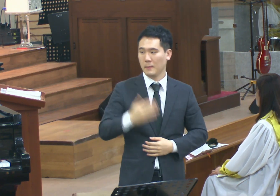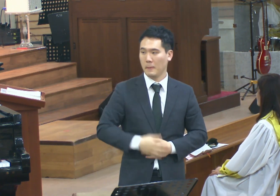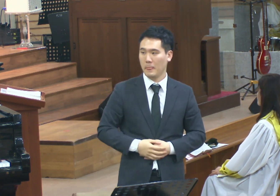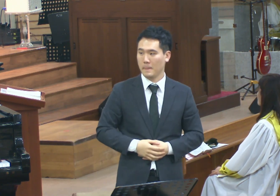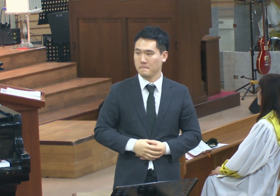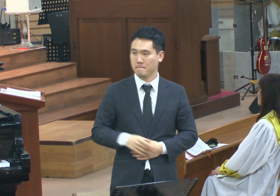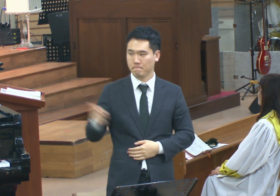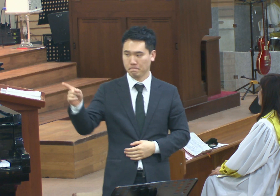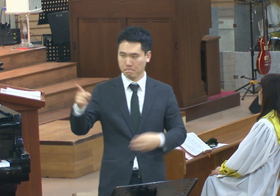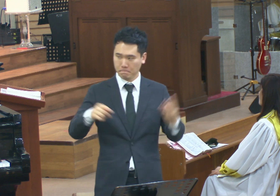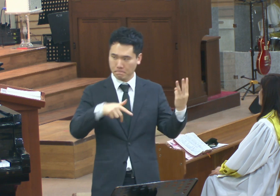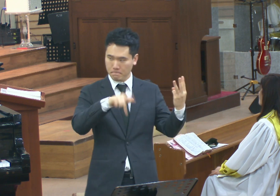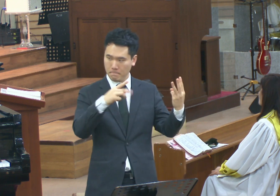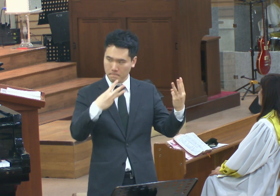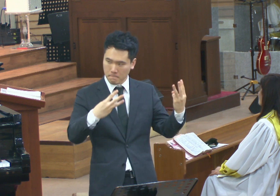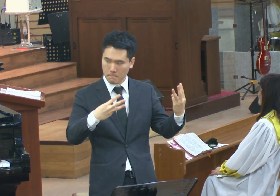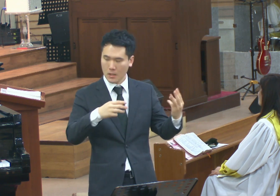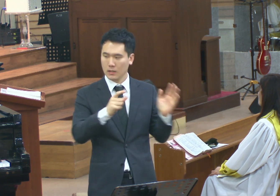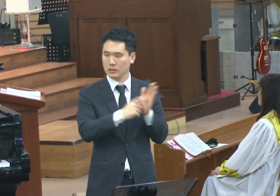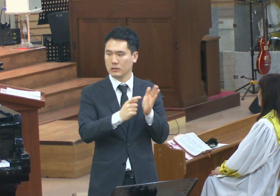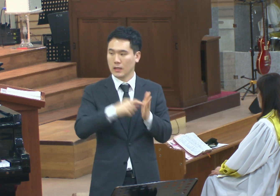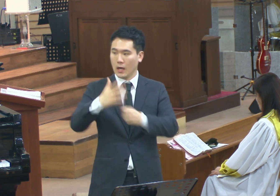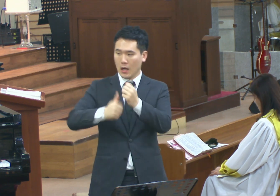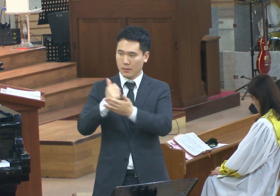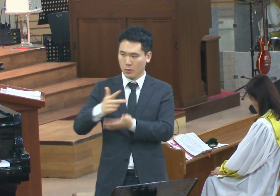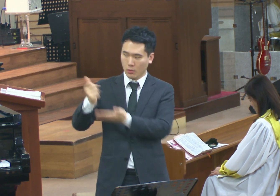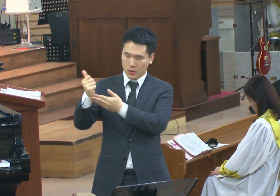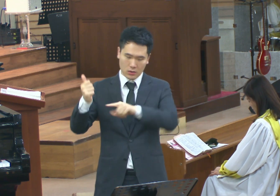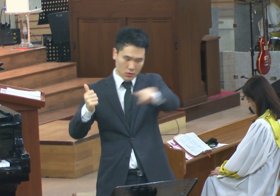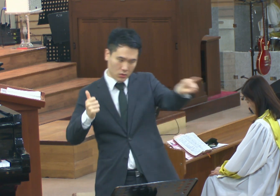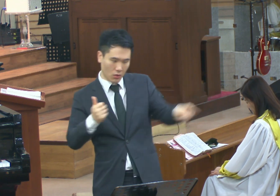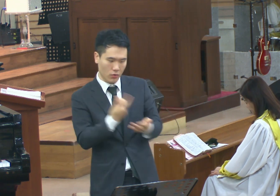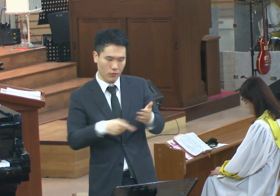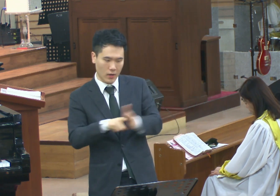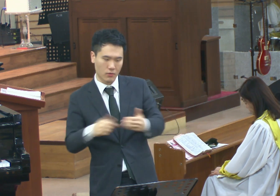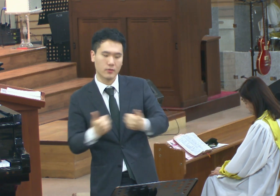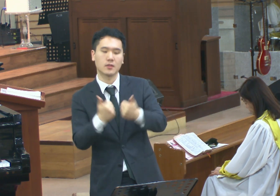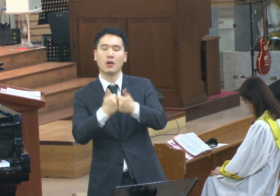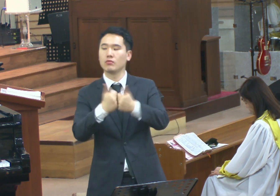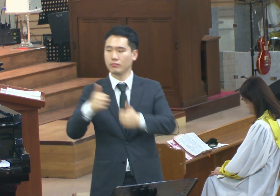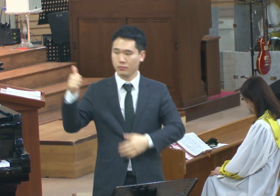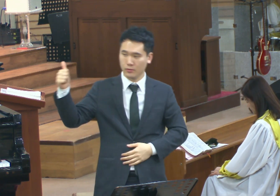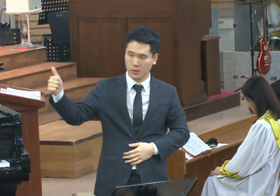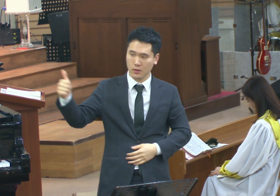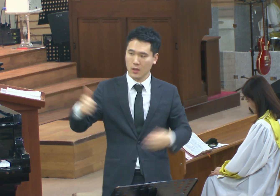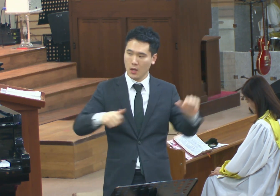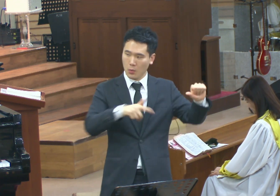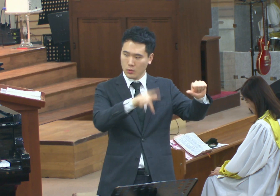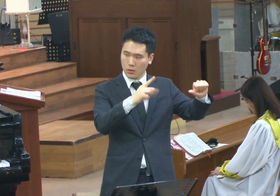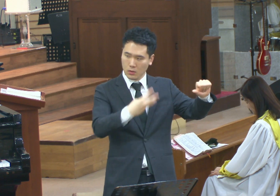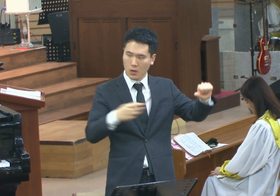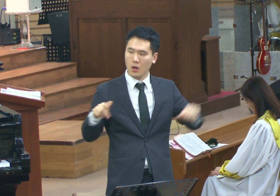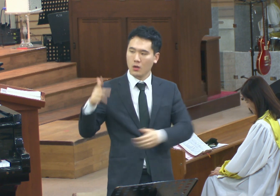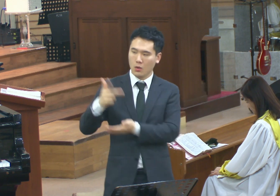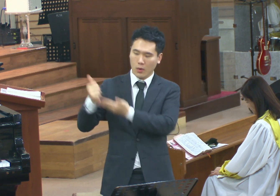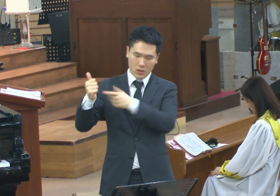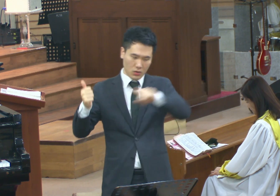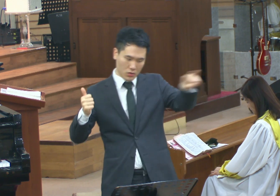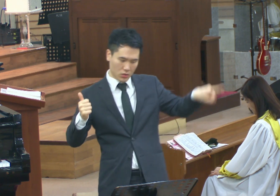여호와 그는 너희를 위하여 싸우신 이시니라. 5절 여호와께서 너희 목전에서 그들을 떠나게 하실 것이다.